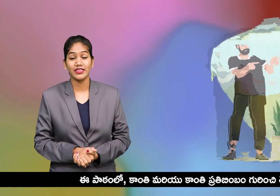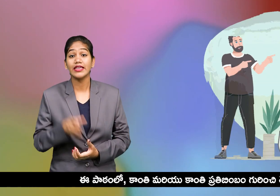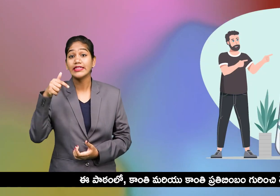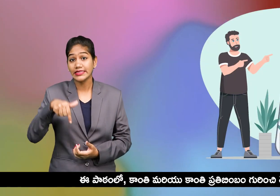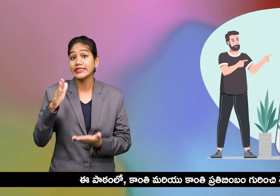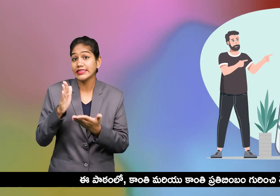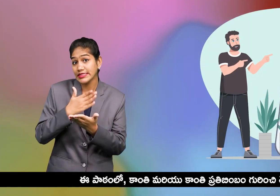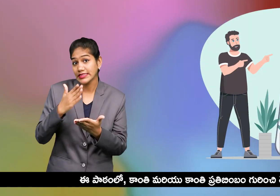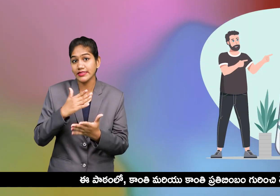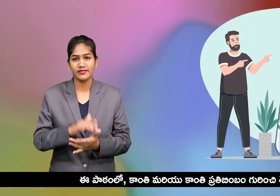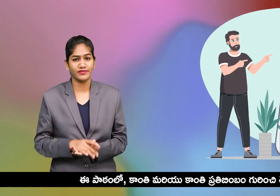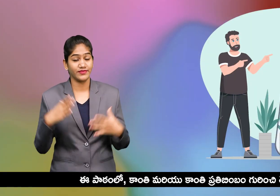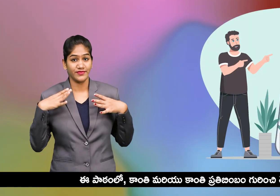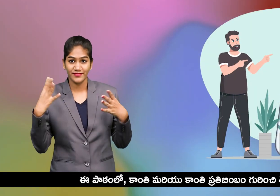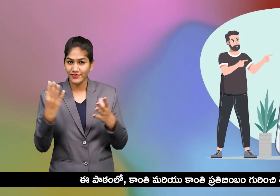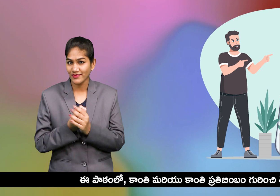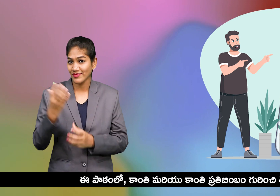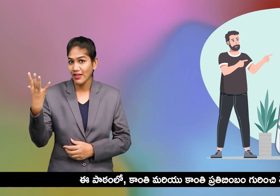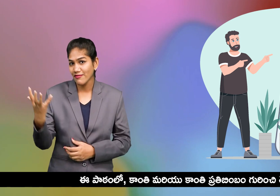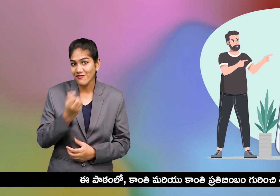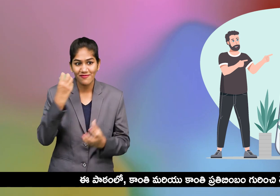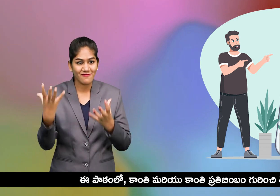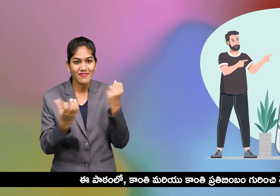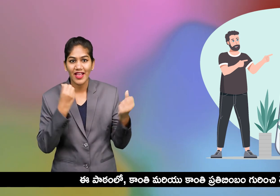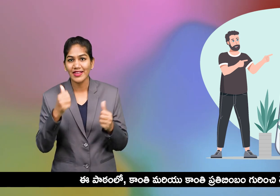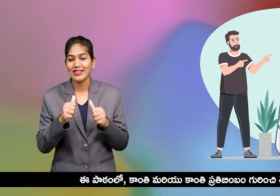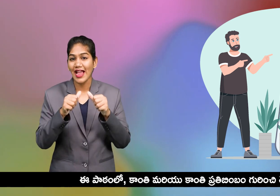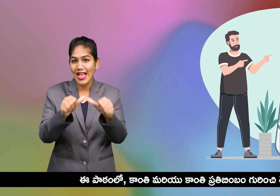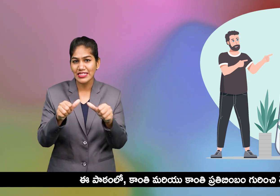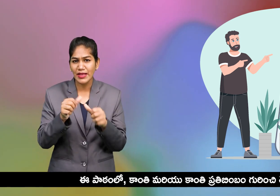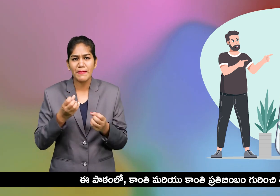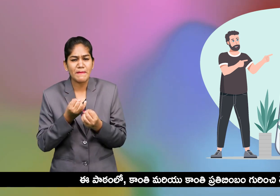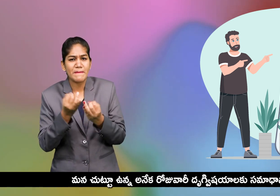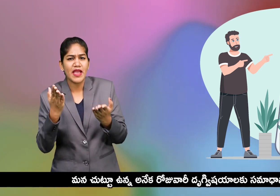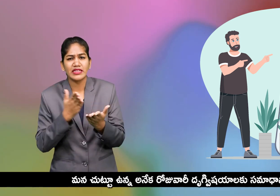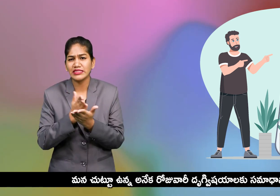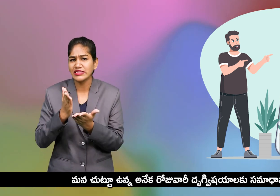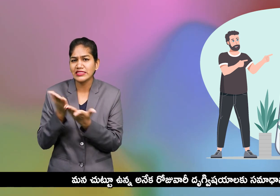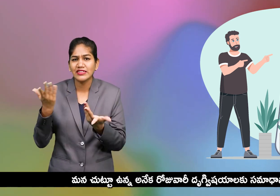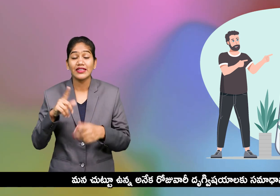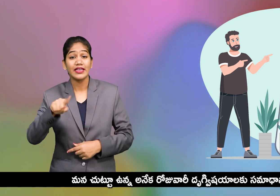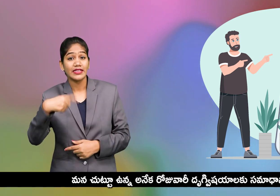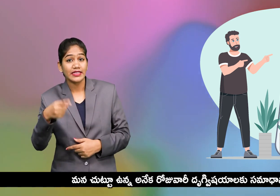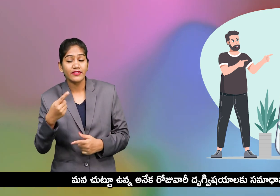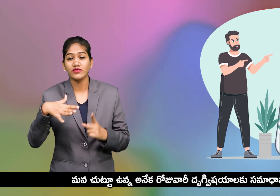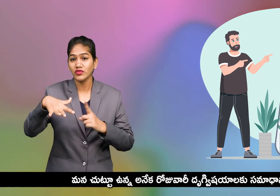ఈ పాఠంలో కాంతి మరియు కాంతి ప్రతిబింబం గురించి తెలుసుకోవడం ద్వారా మన చుట్టూ ఉన్న అనేక